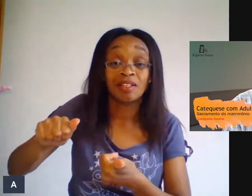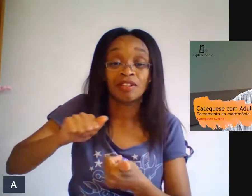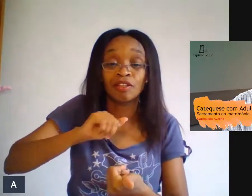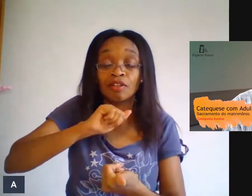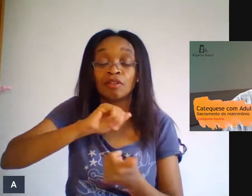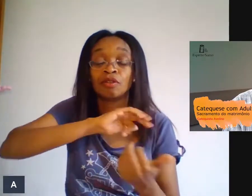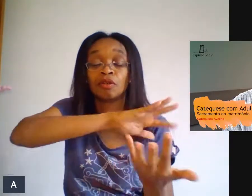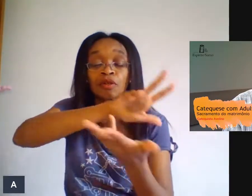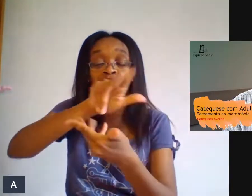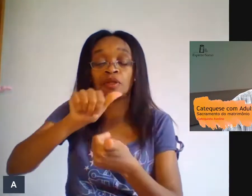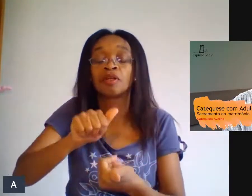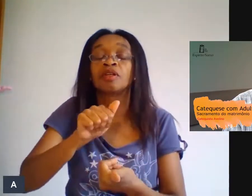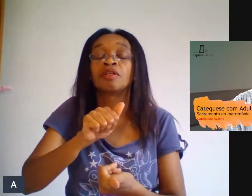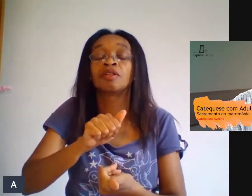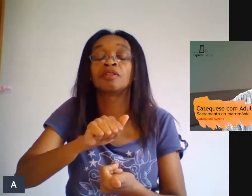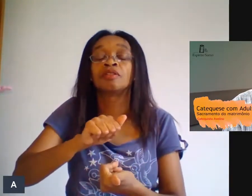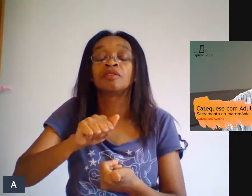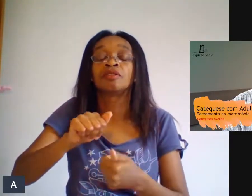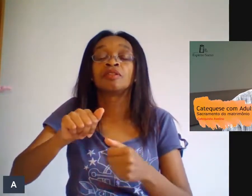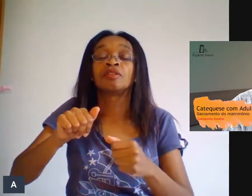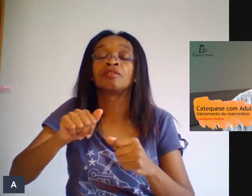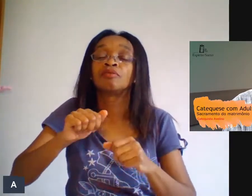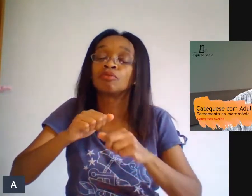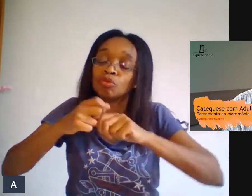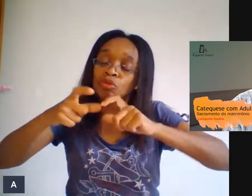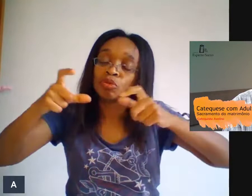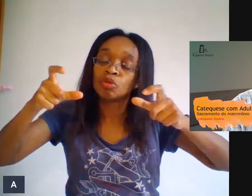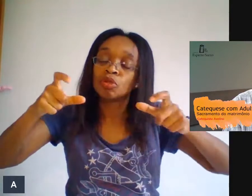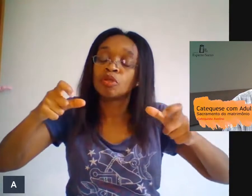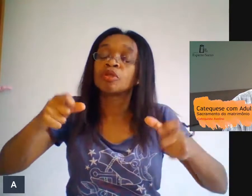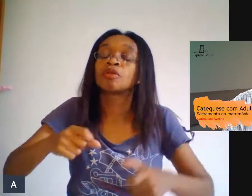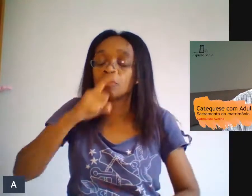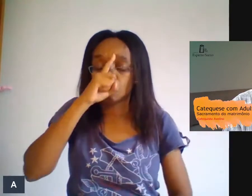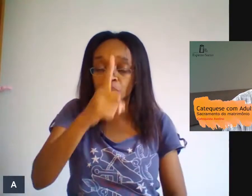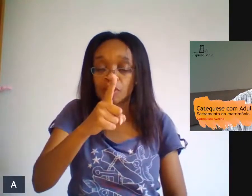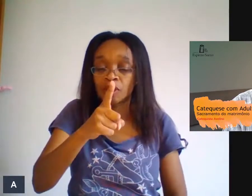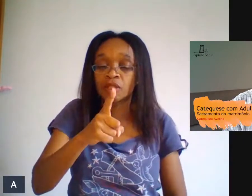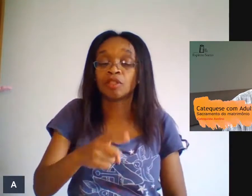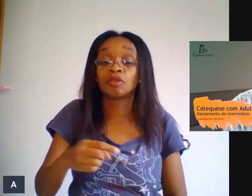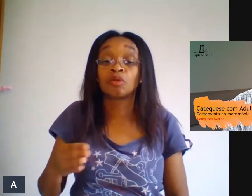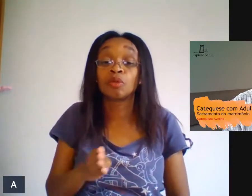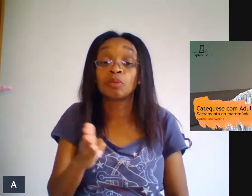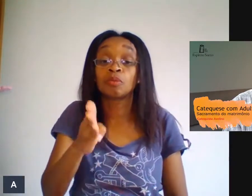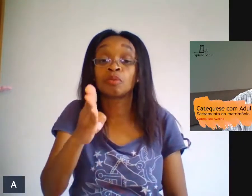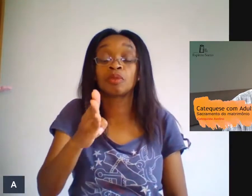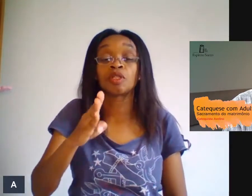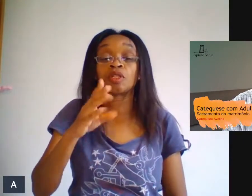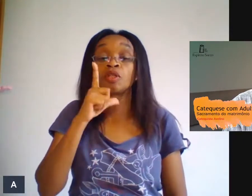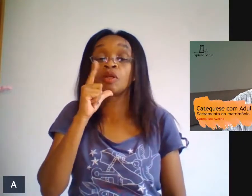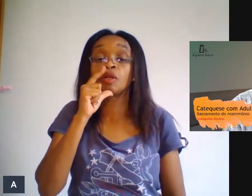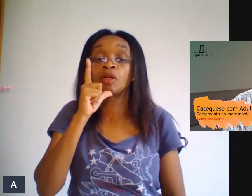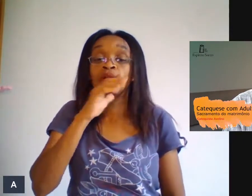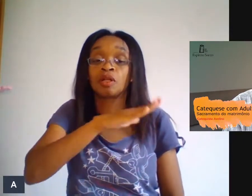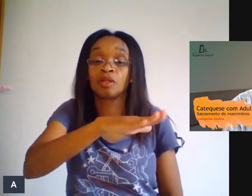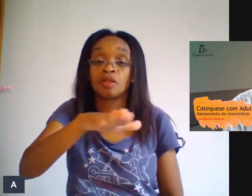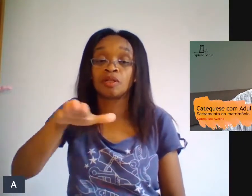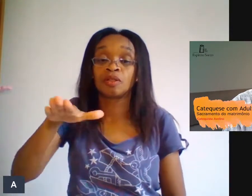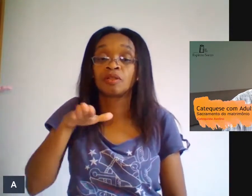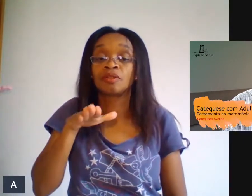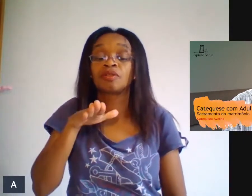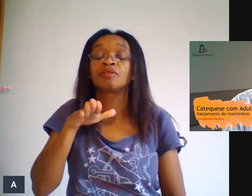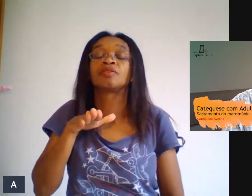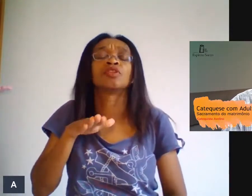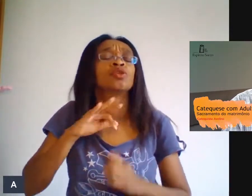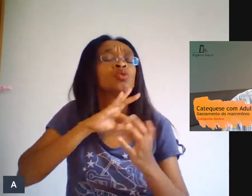submetei-a, dominai-a sobre os peixes do mar, sobre as aves do céu e sobre todos os animais que se arrastam sobre